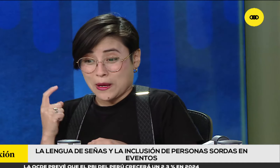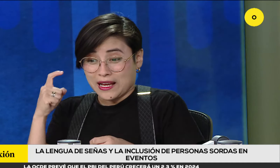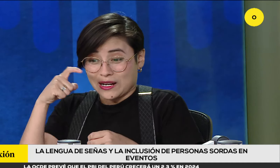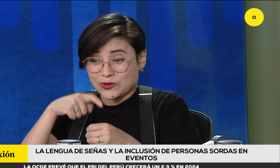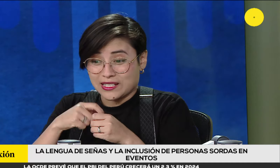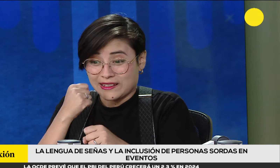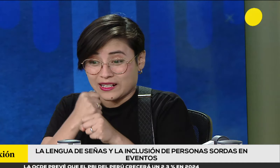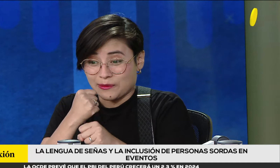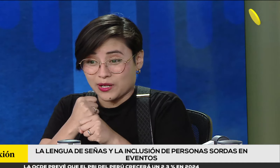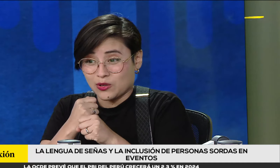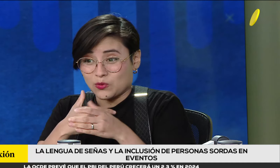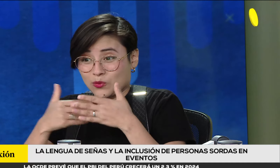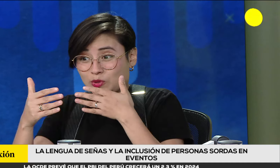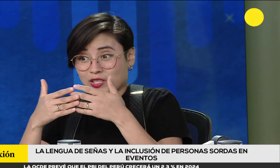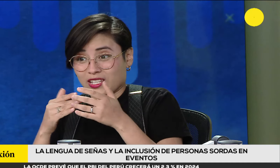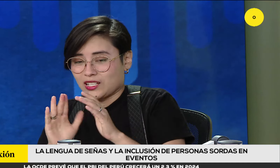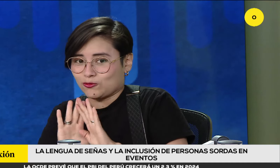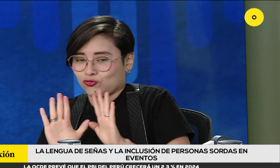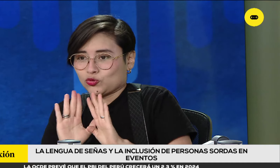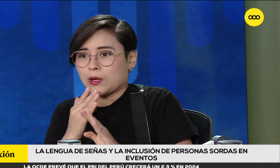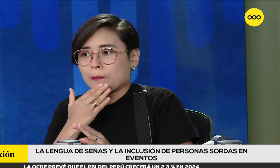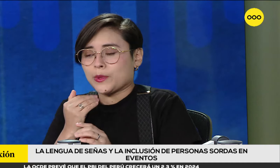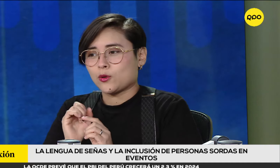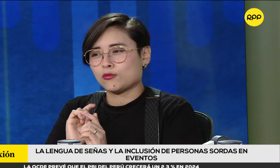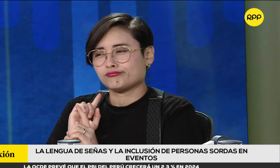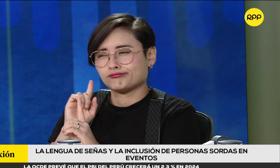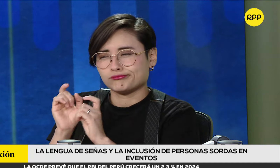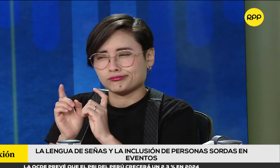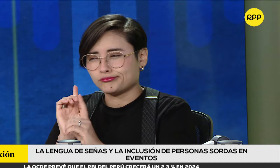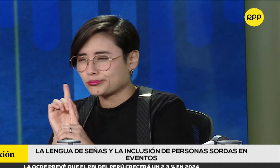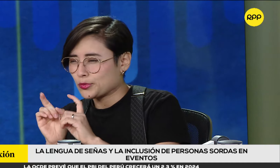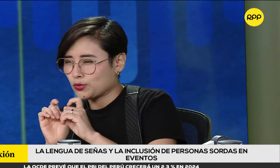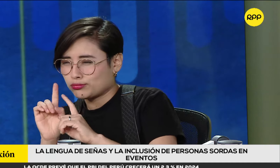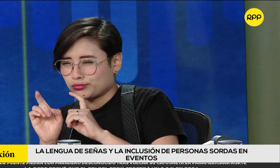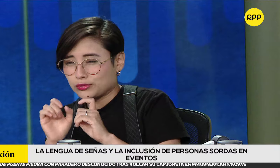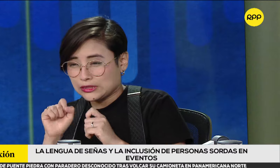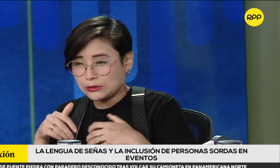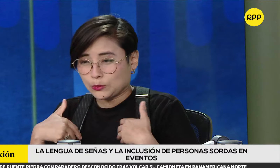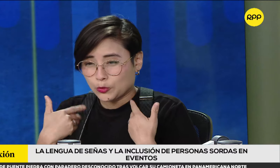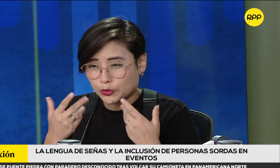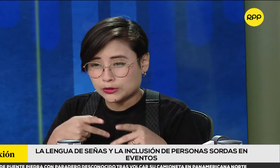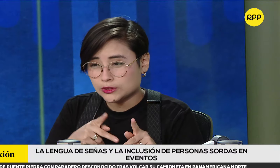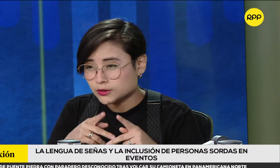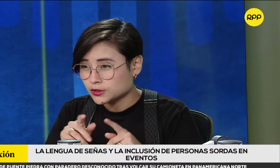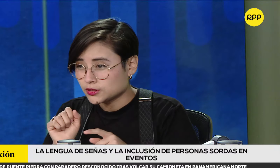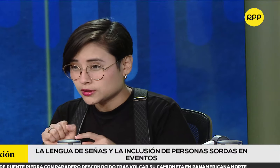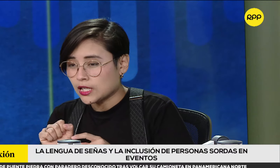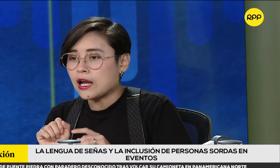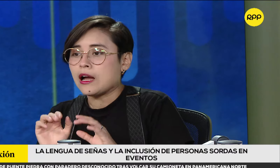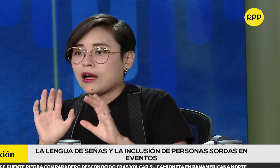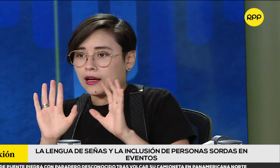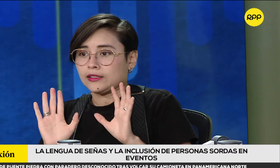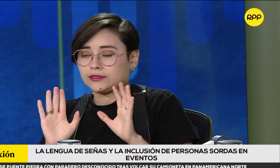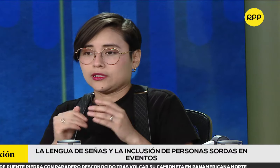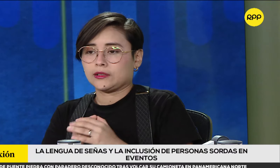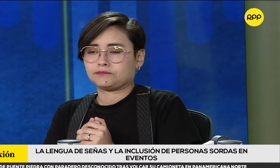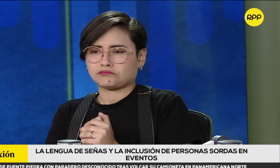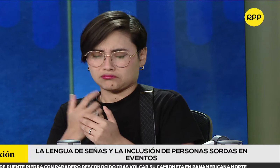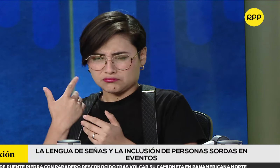sencilla. Conseguir un trabajo es complicado. Así que no podemos nosotros, por ejemplo, poder aspirar a cualquiera de